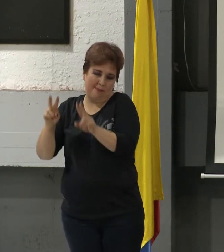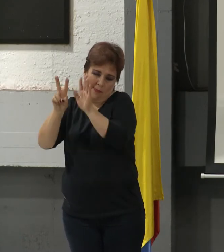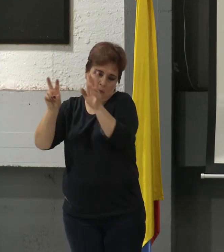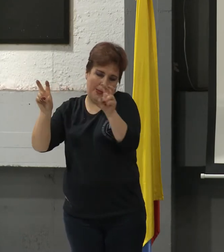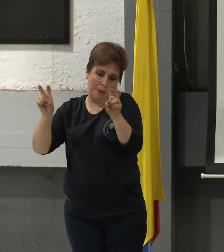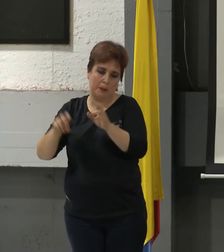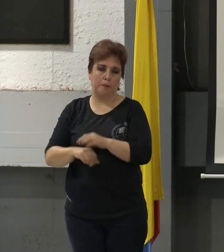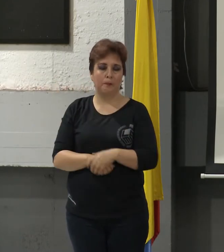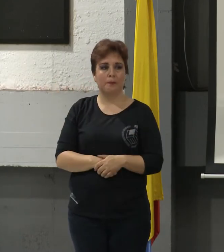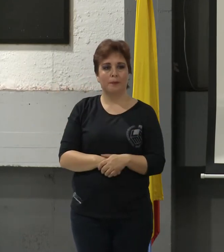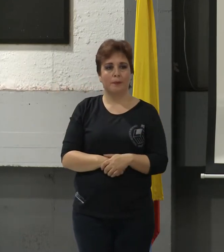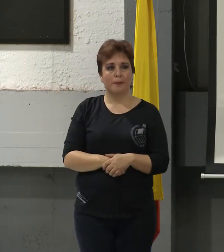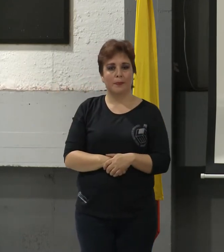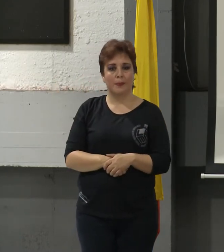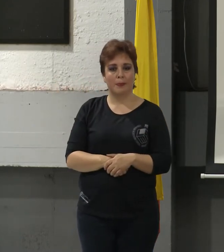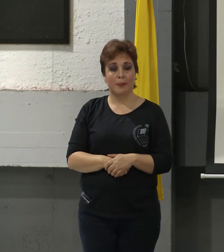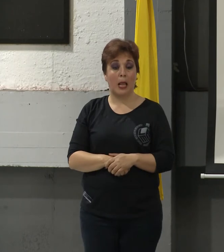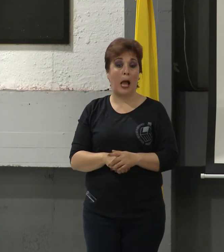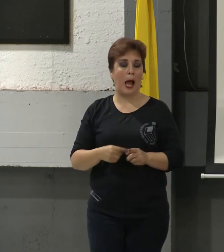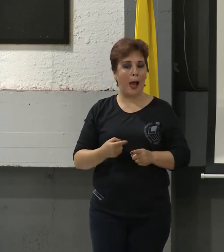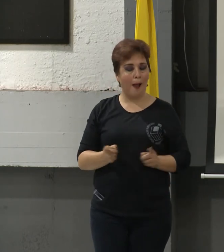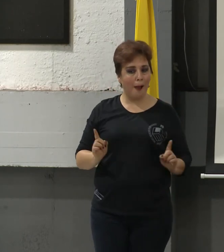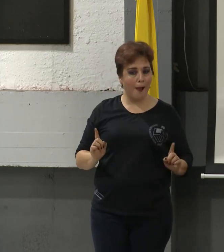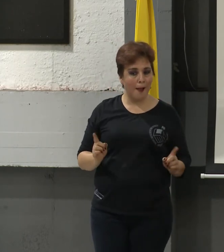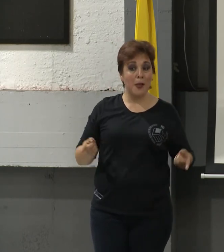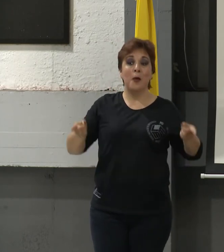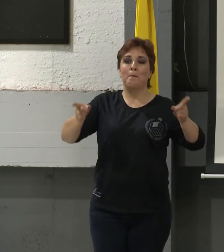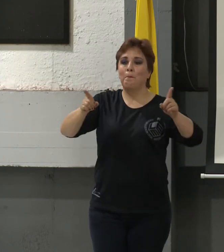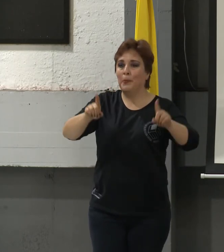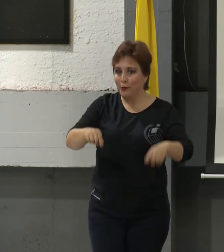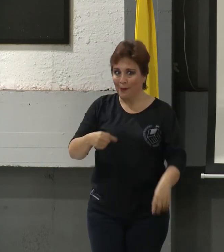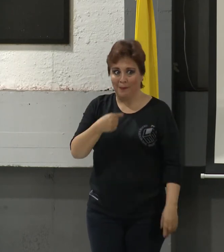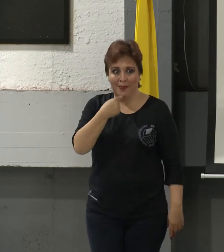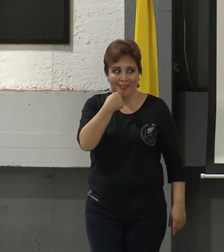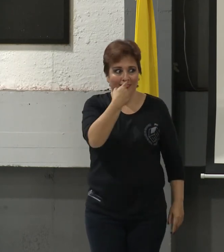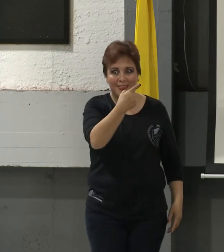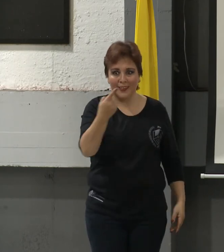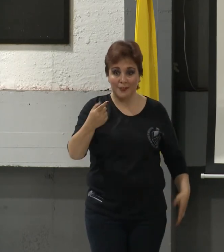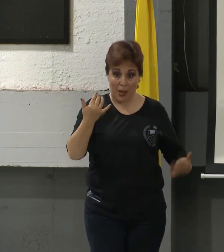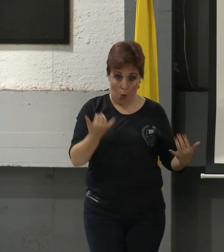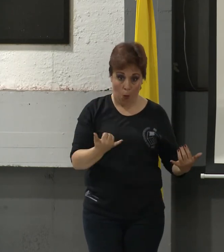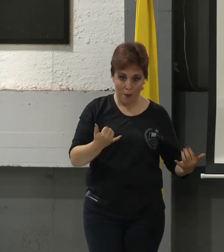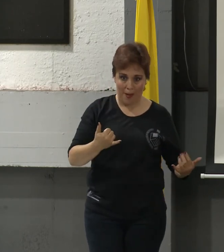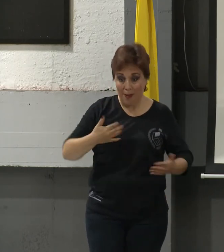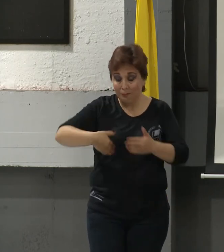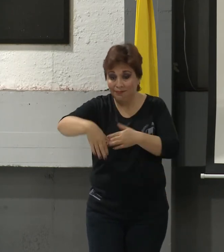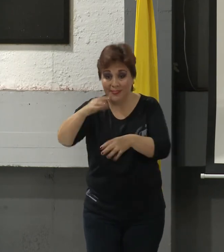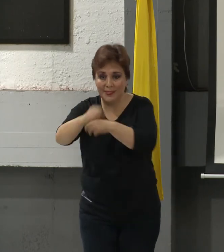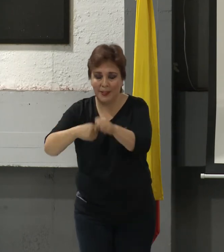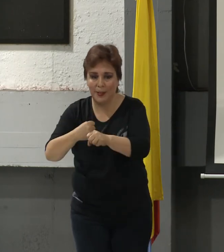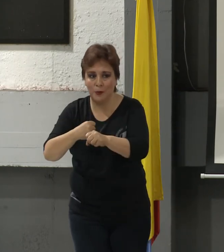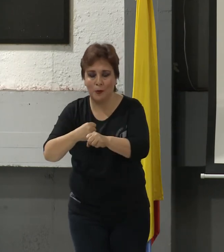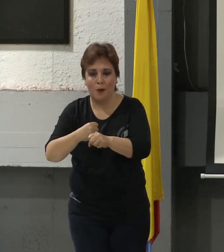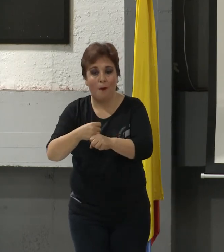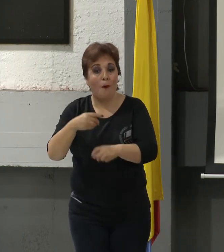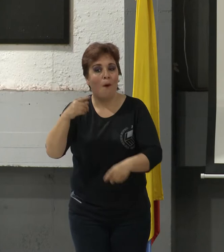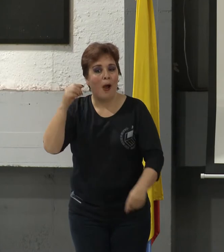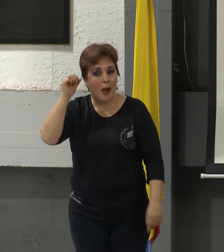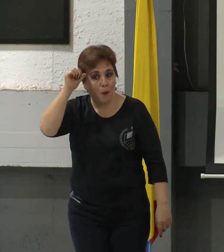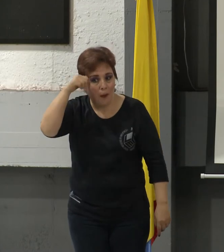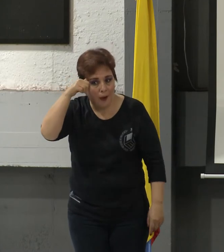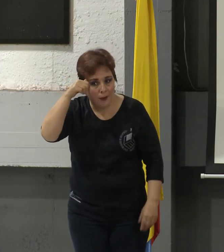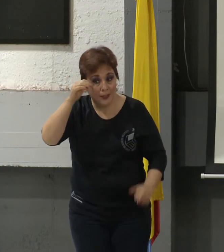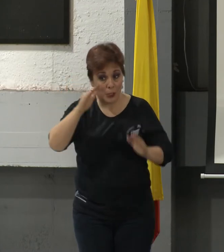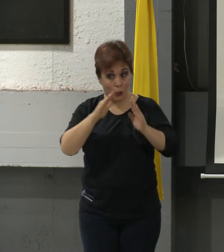pero también por supuesto decirles hoy y decirles todo el año que en el colegio están las puertas abiertas para